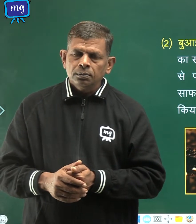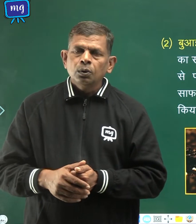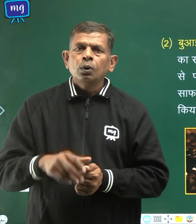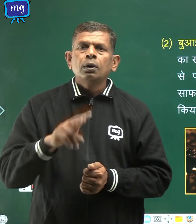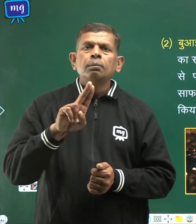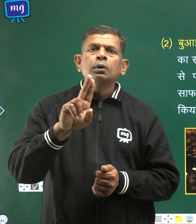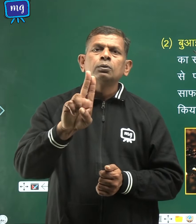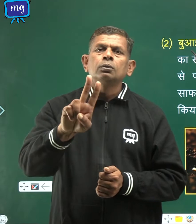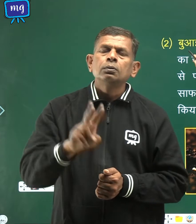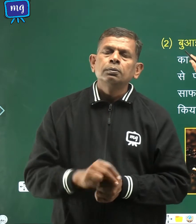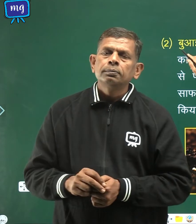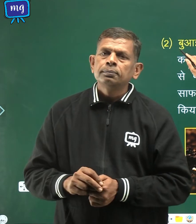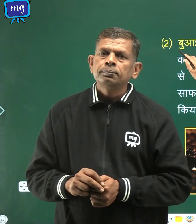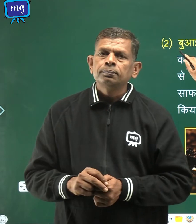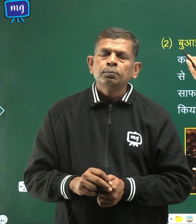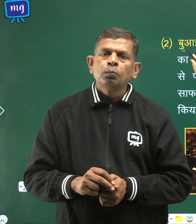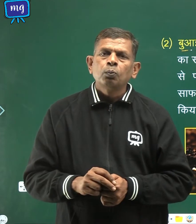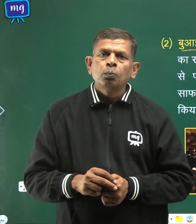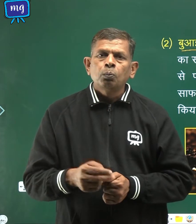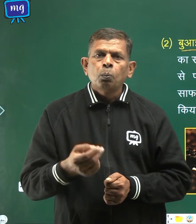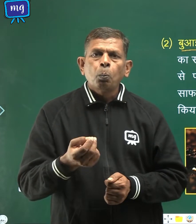नंबर 2, बुआई।